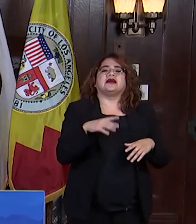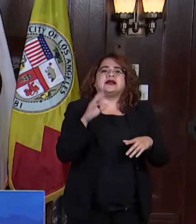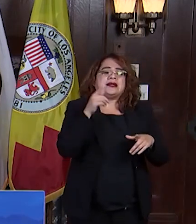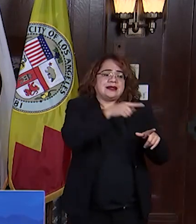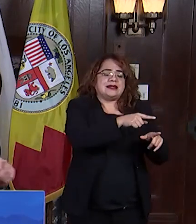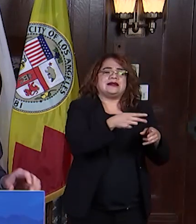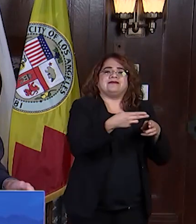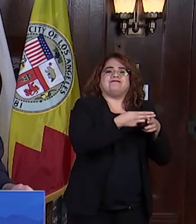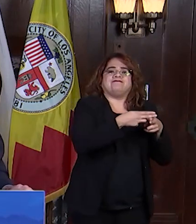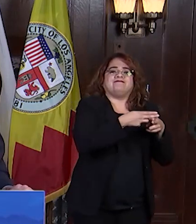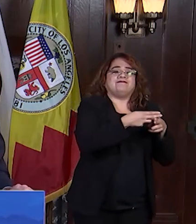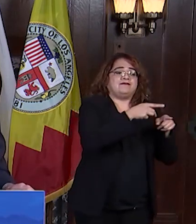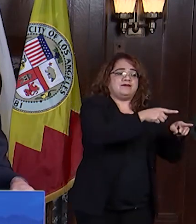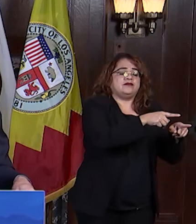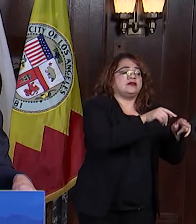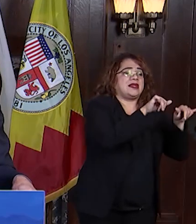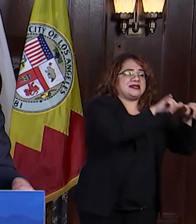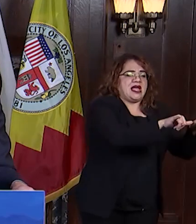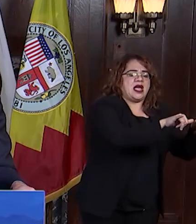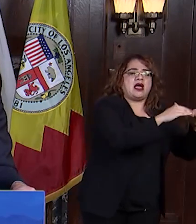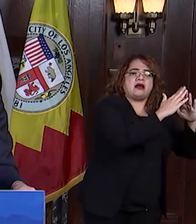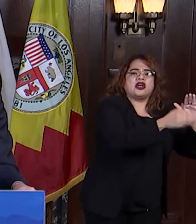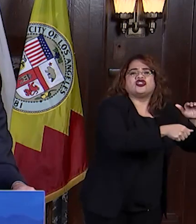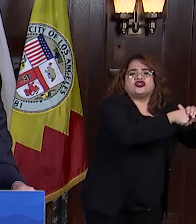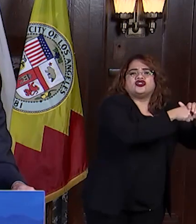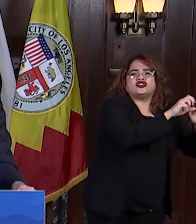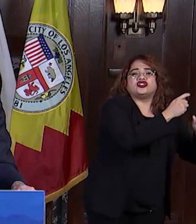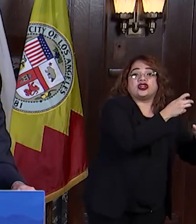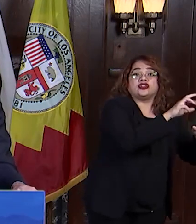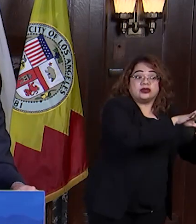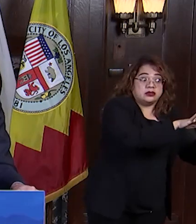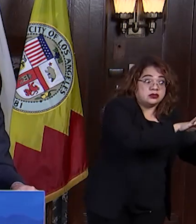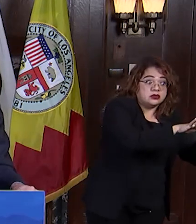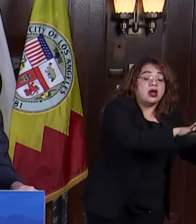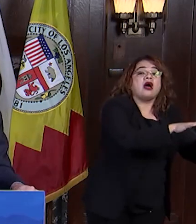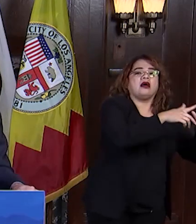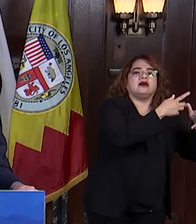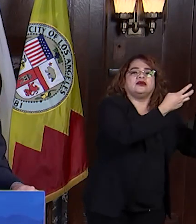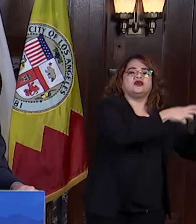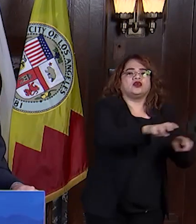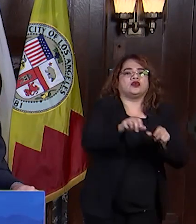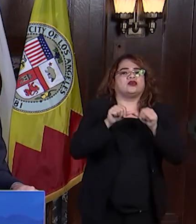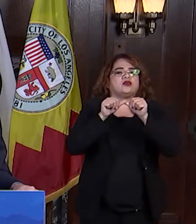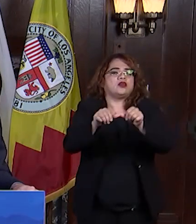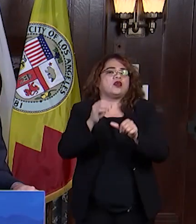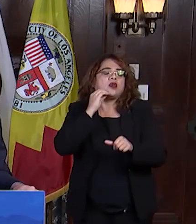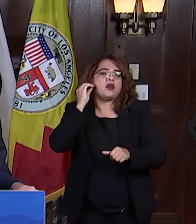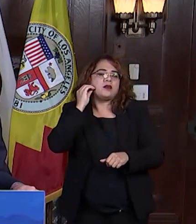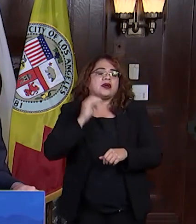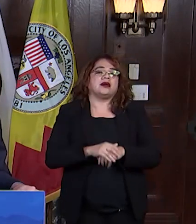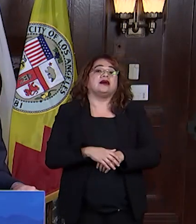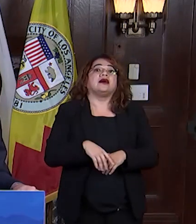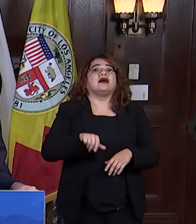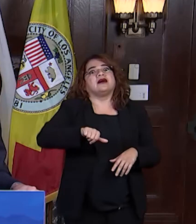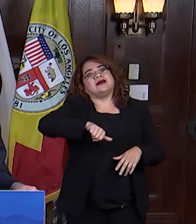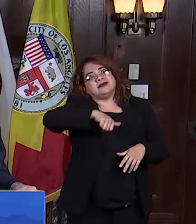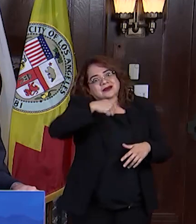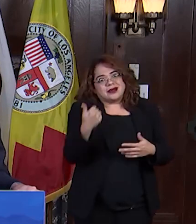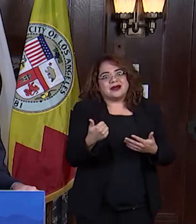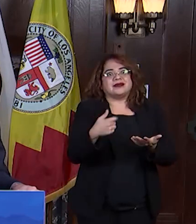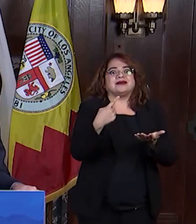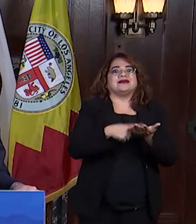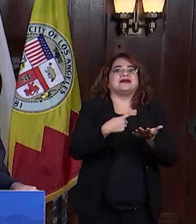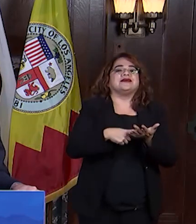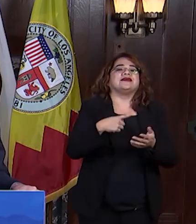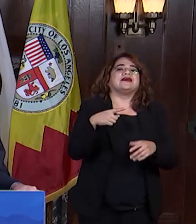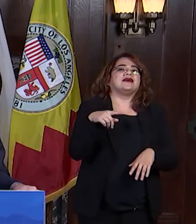vivienda permanente. Además, Los Ángeles está tomando un paso histórico hacia la reforma de la